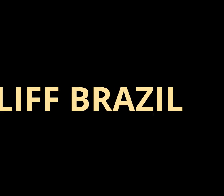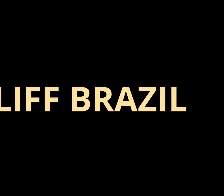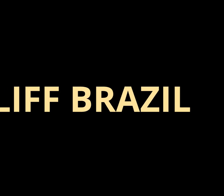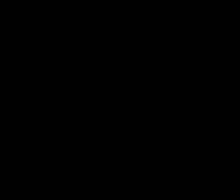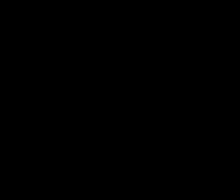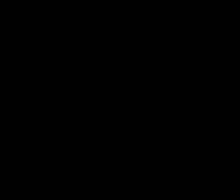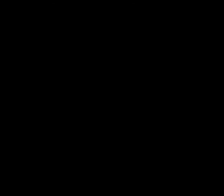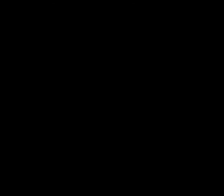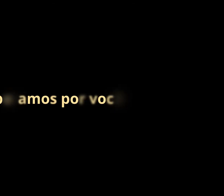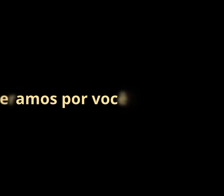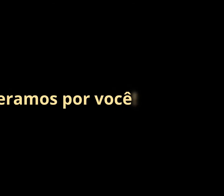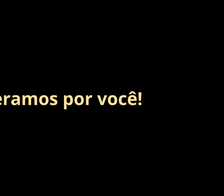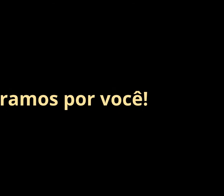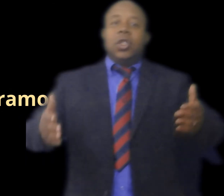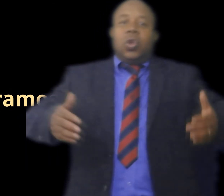-mail